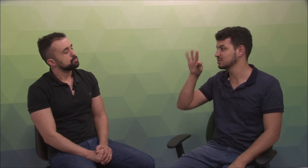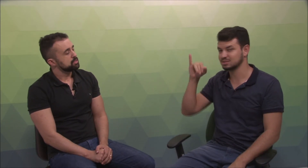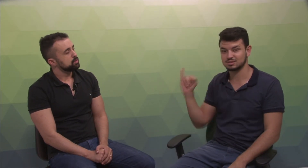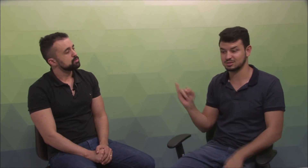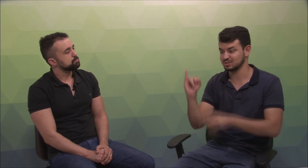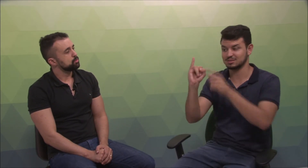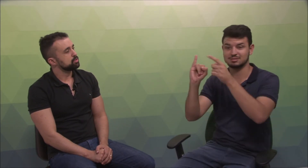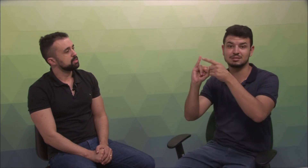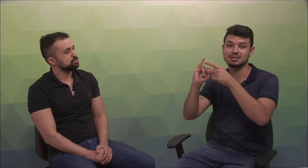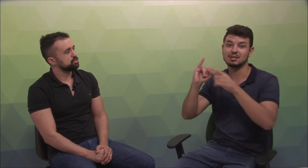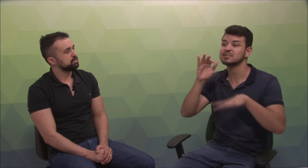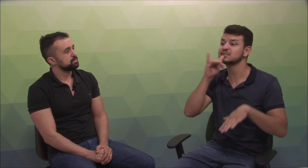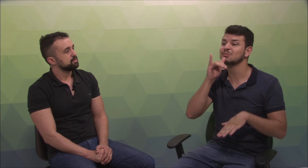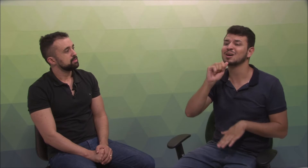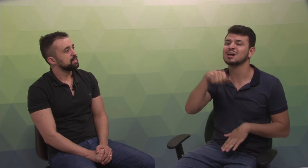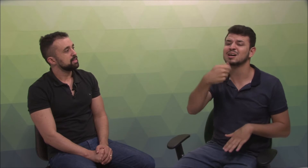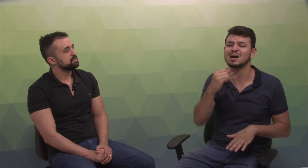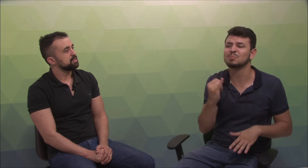sinal de importante tem a letra I.